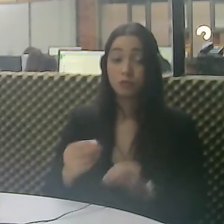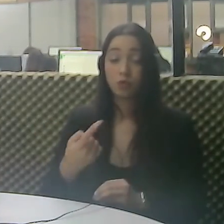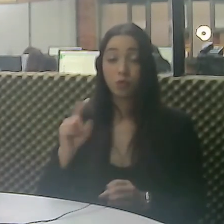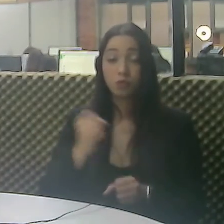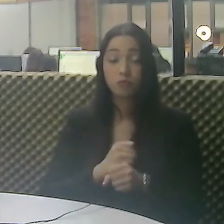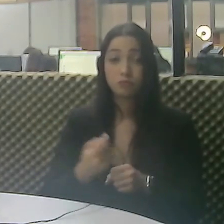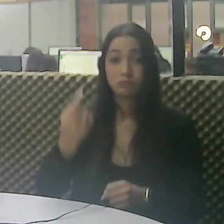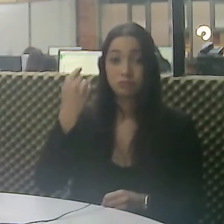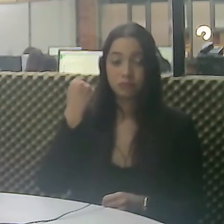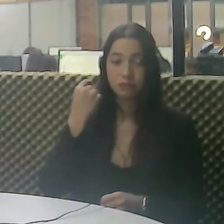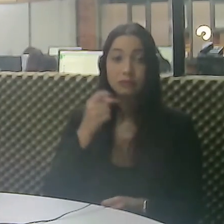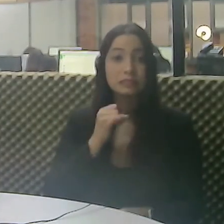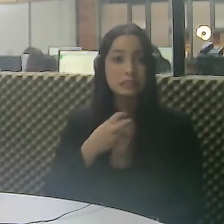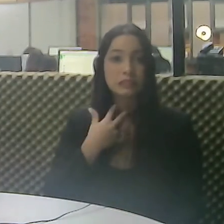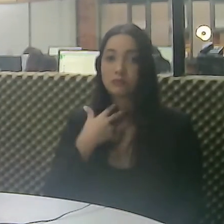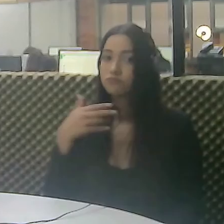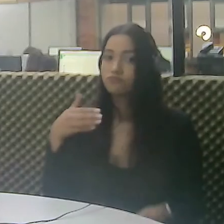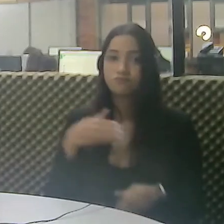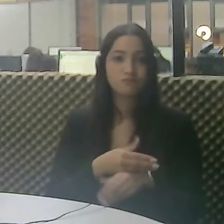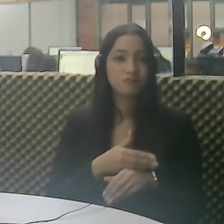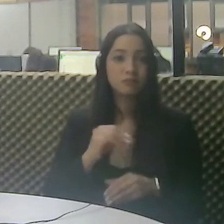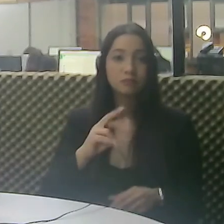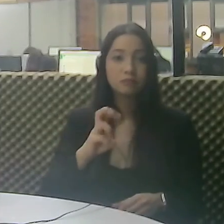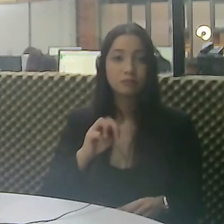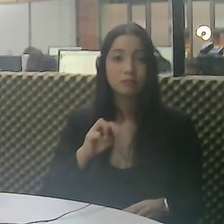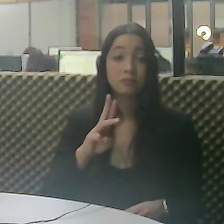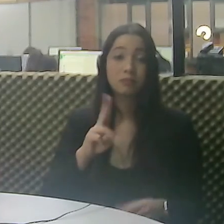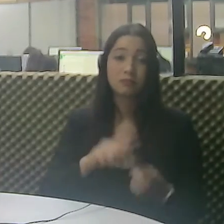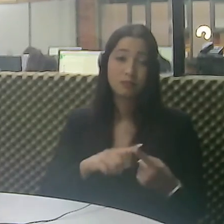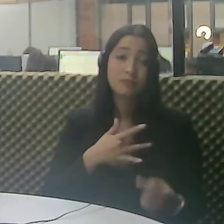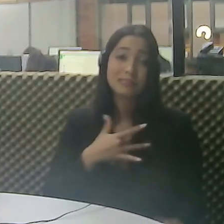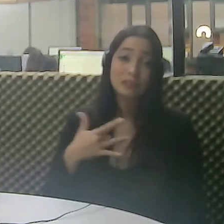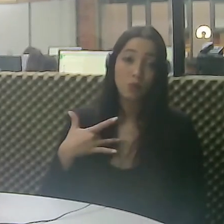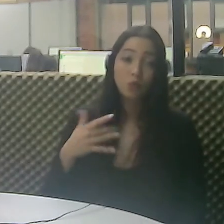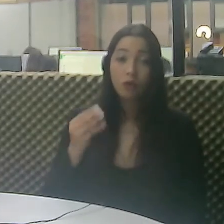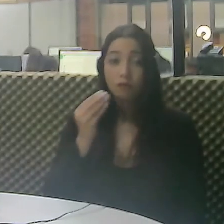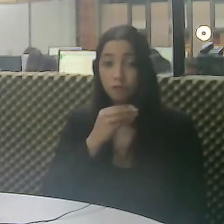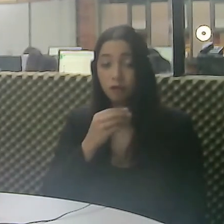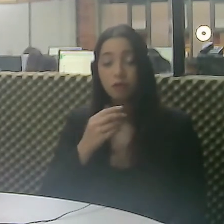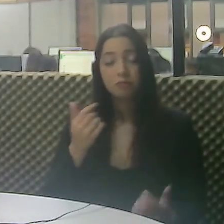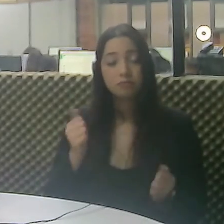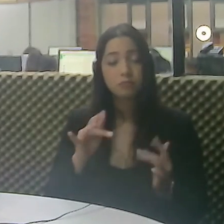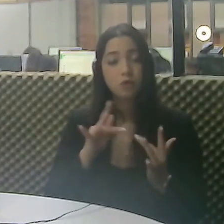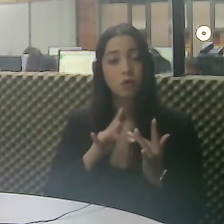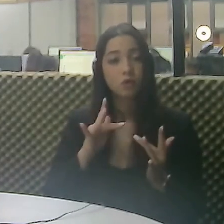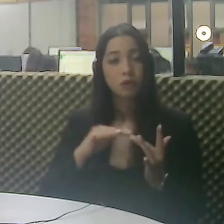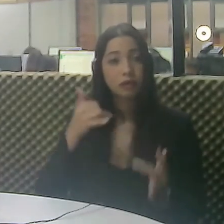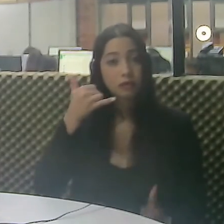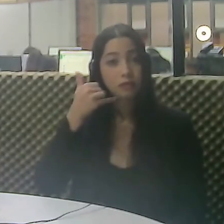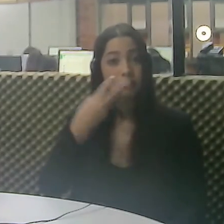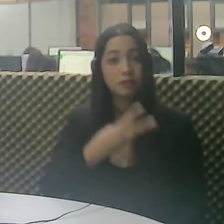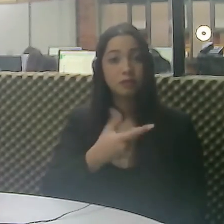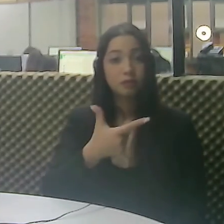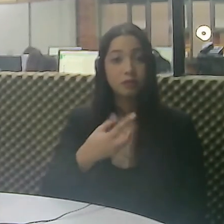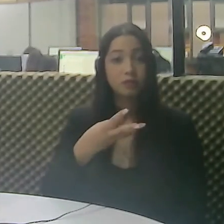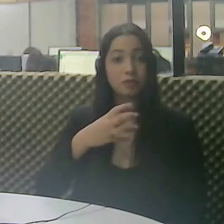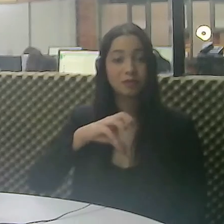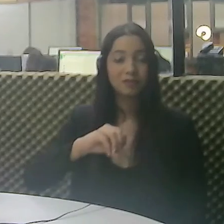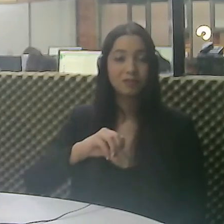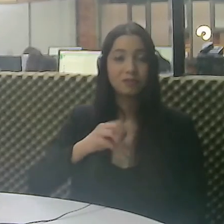último ano se a pessoa não puder comparecer ao emprego por razões de saúde basta entrar em contato pelo telefone